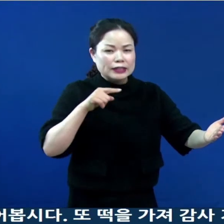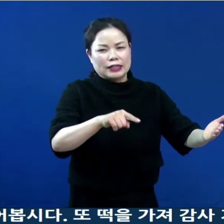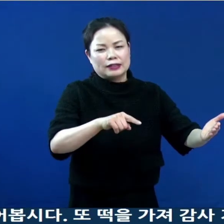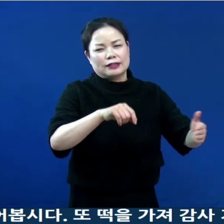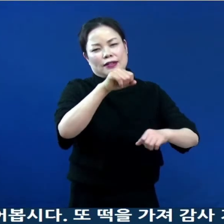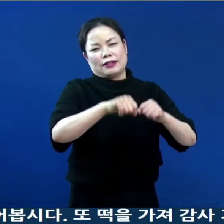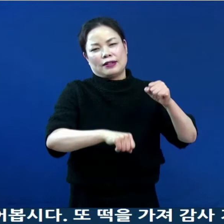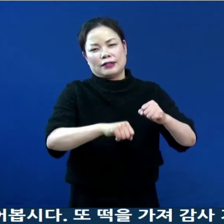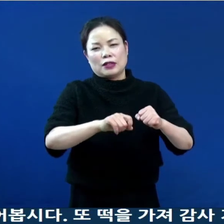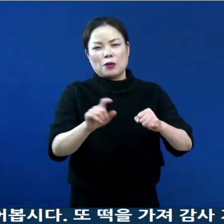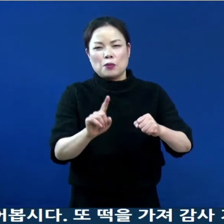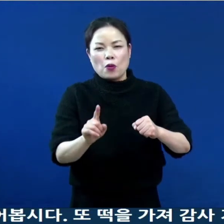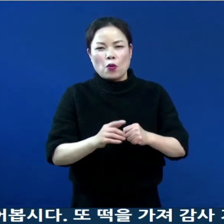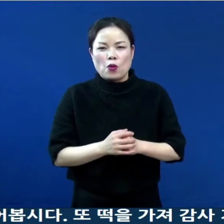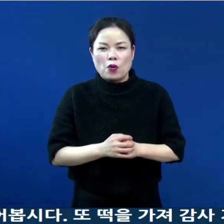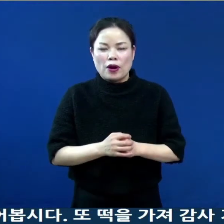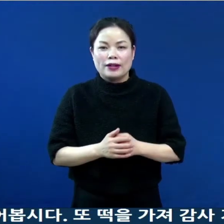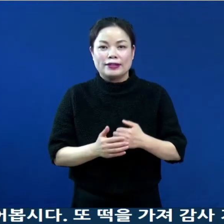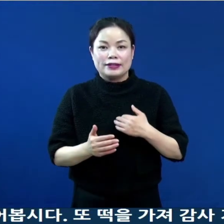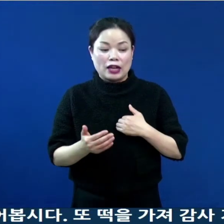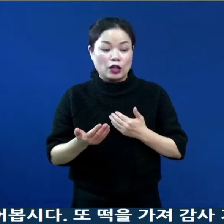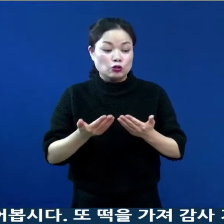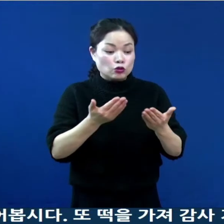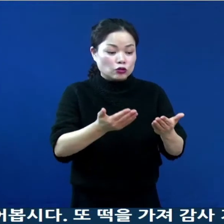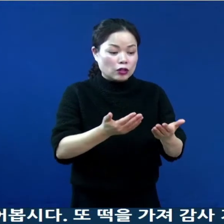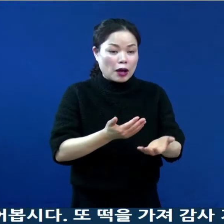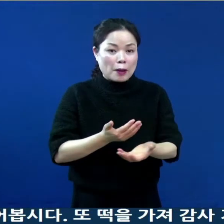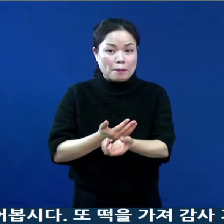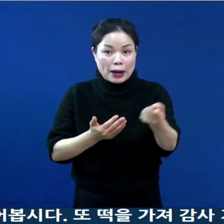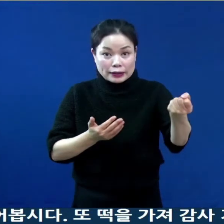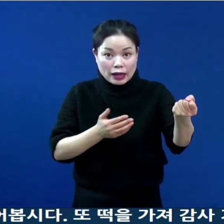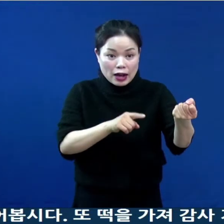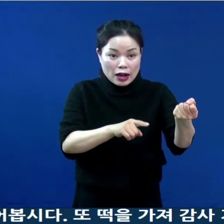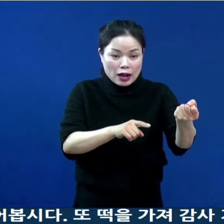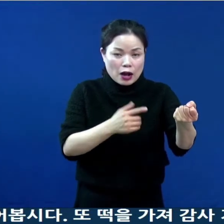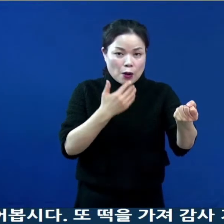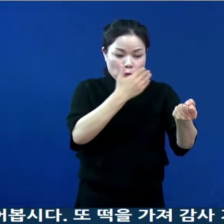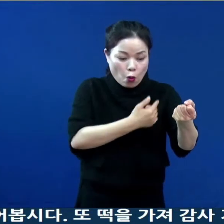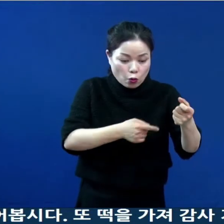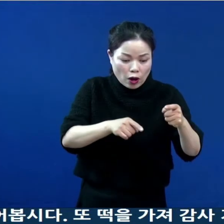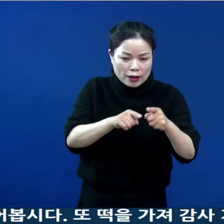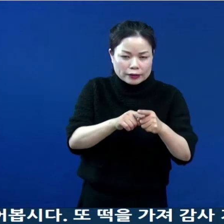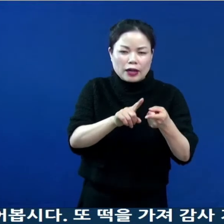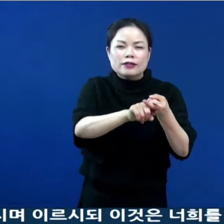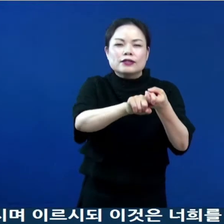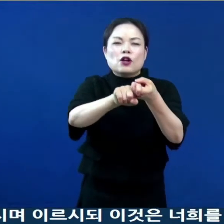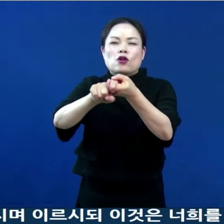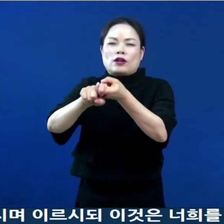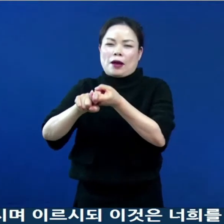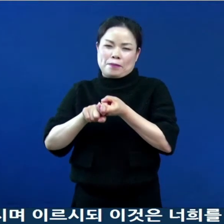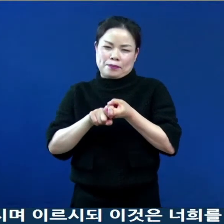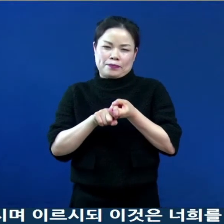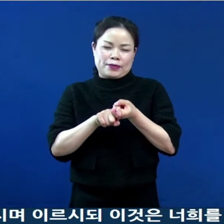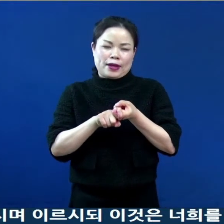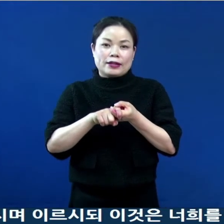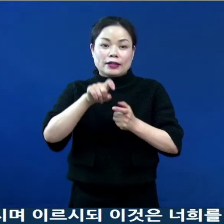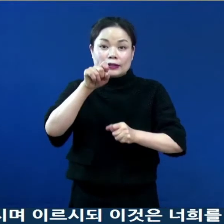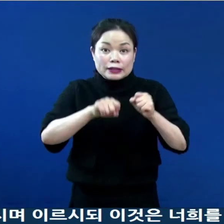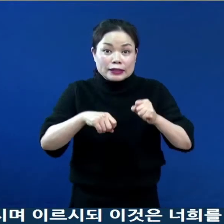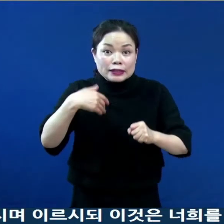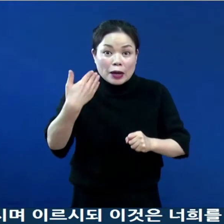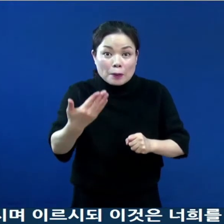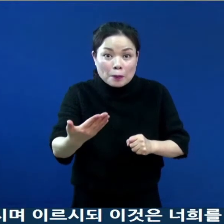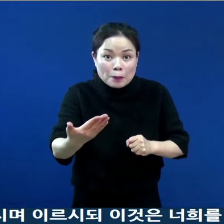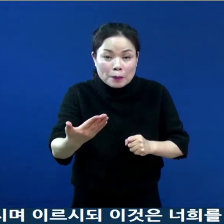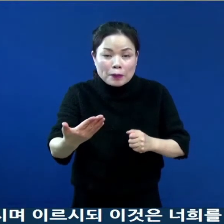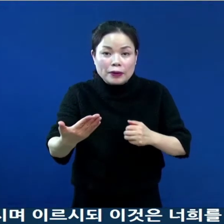이것을 행한다는 것은 내가 주는 것을 받아 그 몸과 함께 연합이 되어지는 것, 이것을 행하여, 그